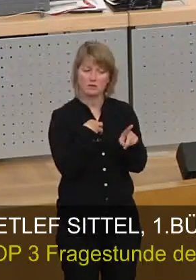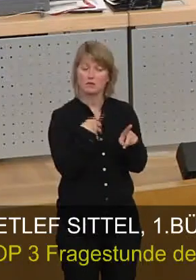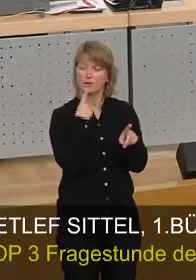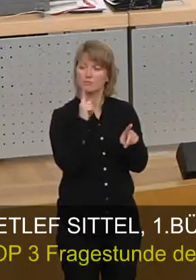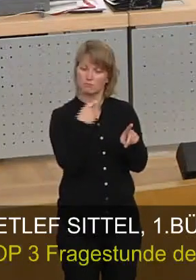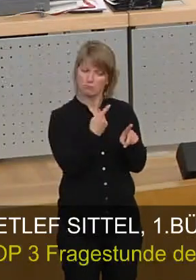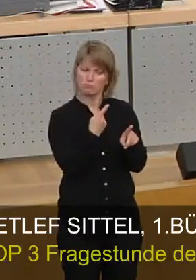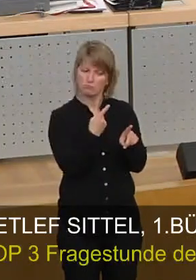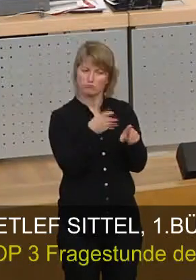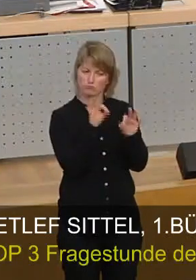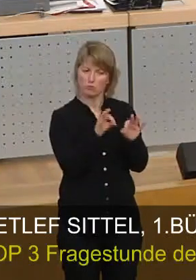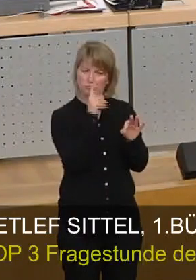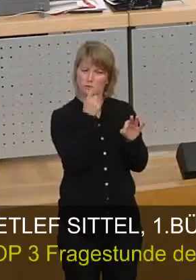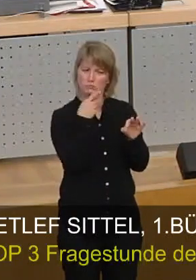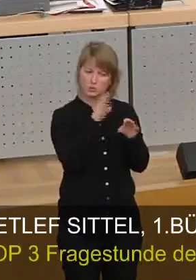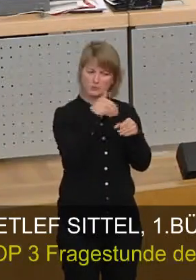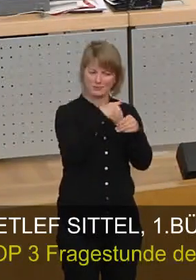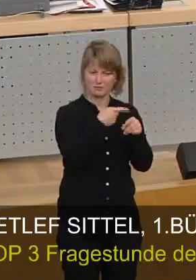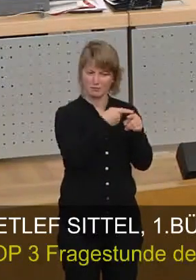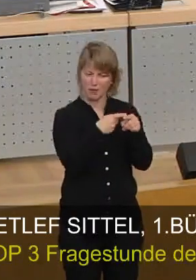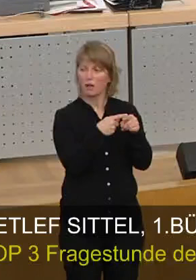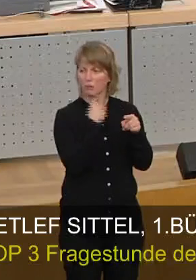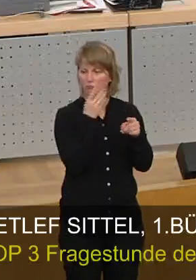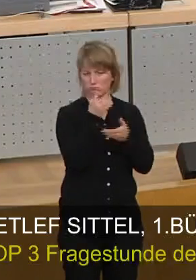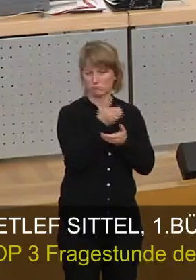angemessenen Teil, wie gesagt, hiervon auch bekommt.